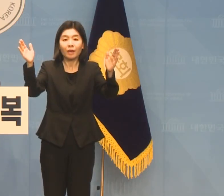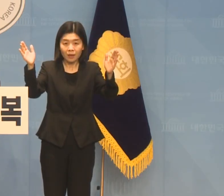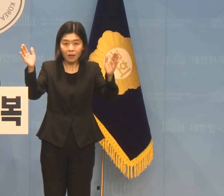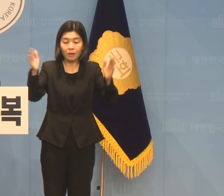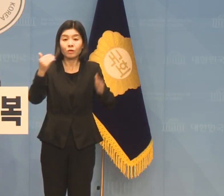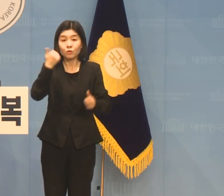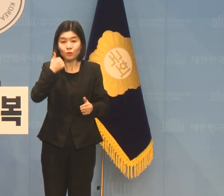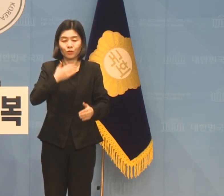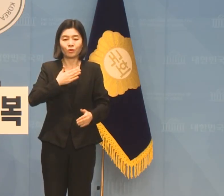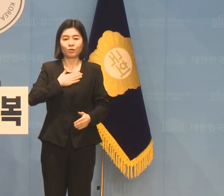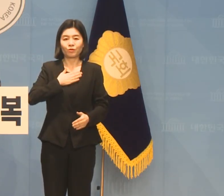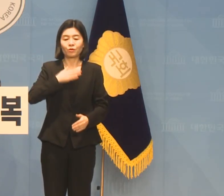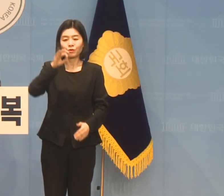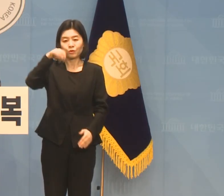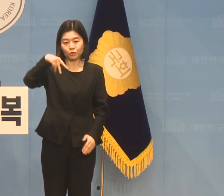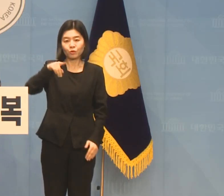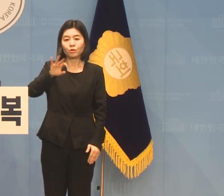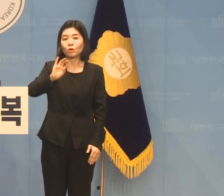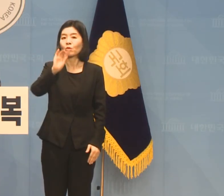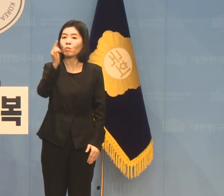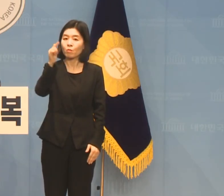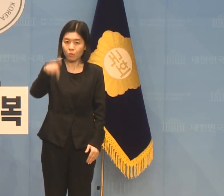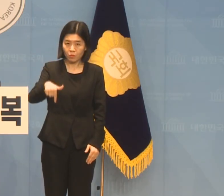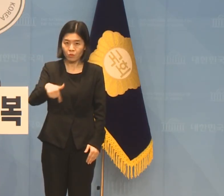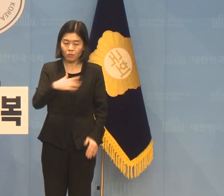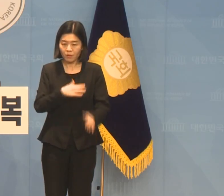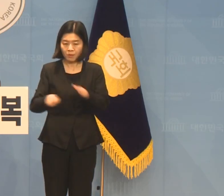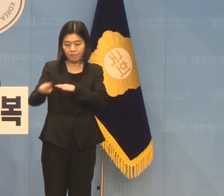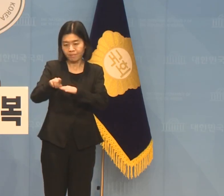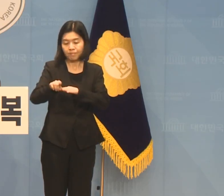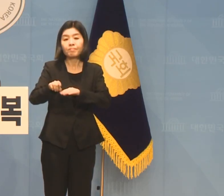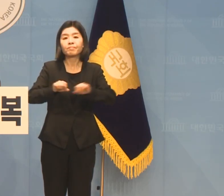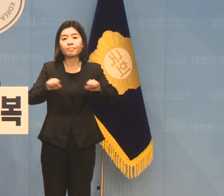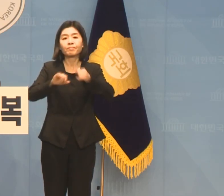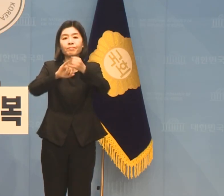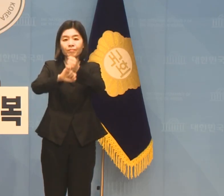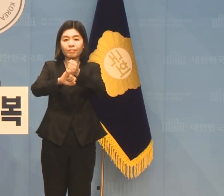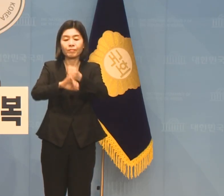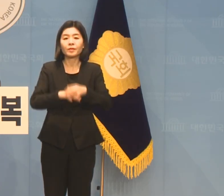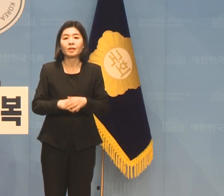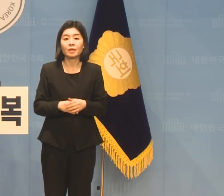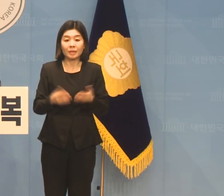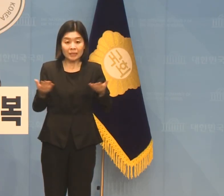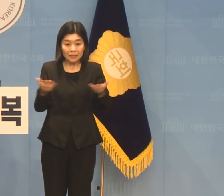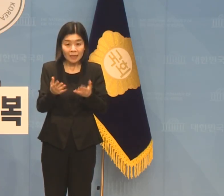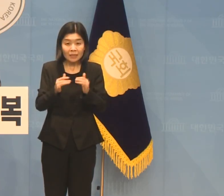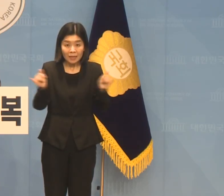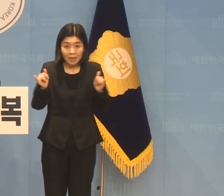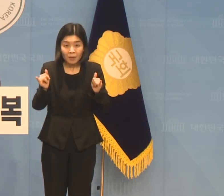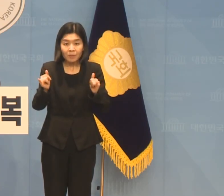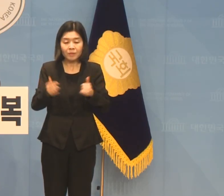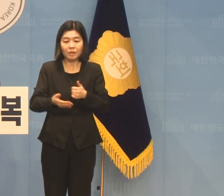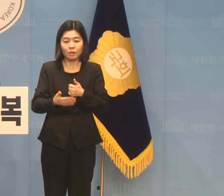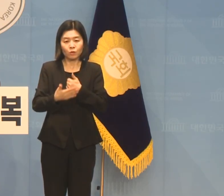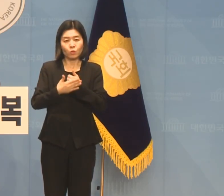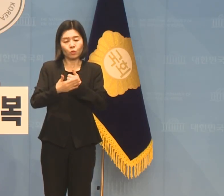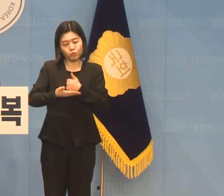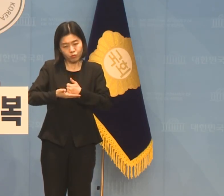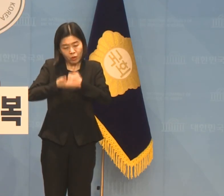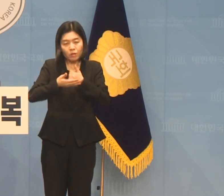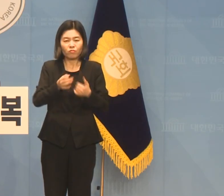저 유정복이 선도에 서겠습니다. 일하는 사람들이 대우받고 부자 되는 나라가 되어야